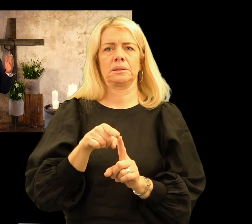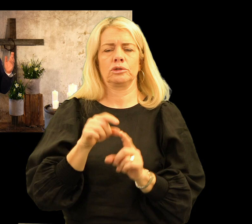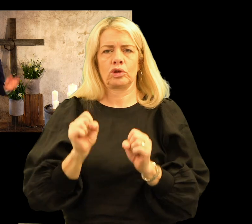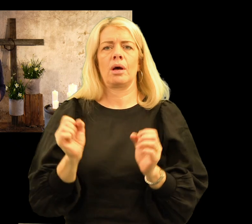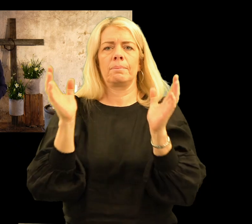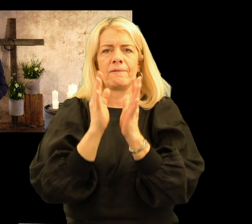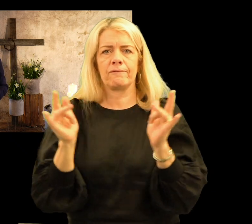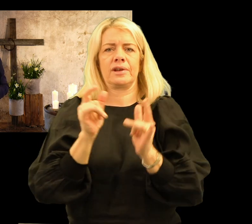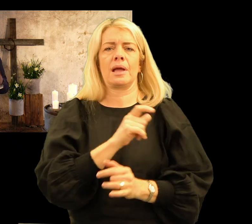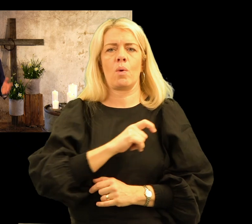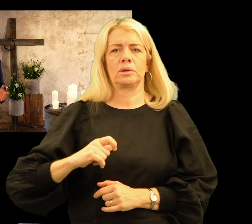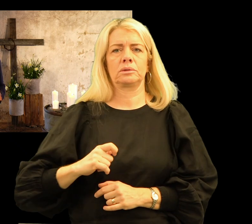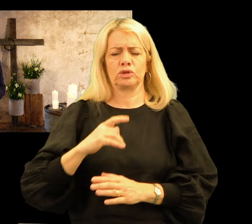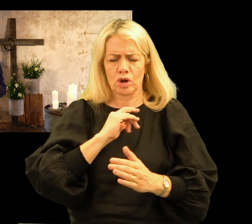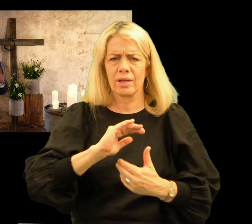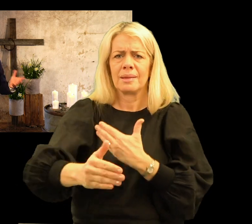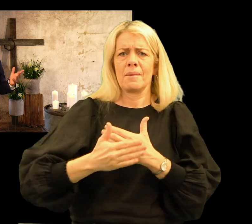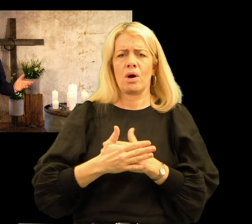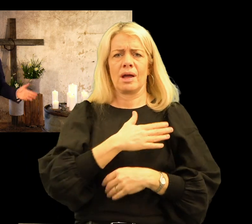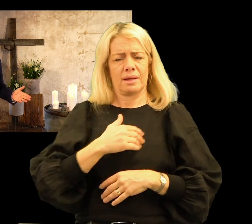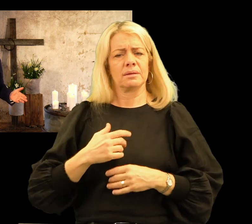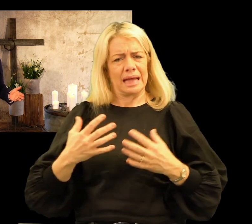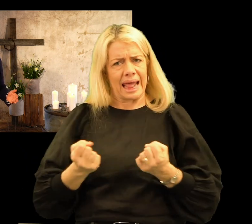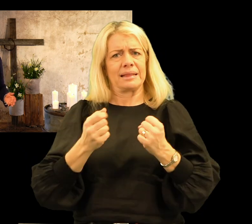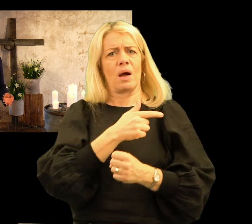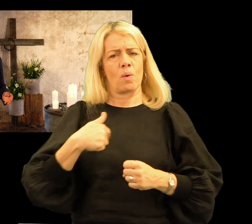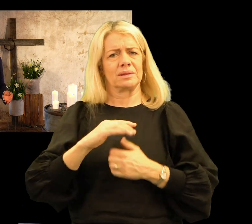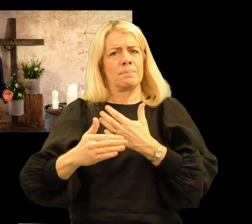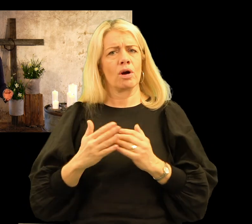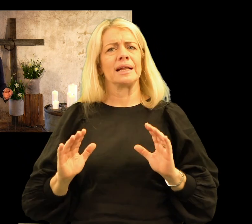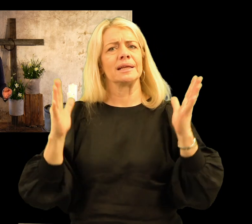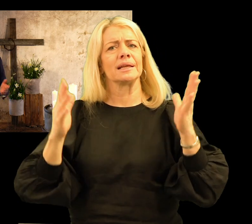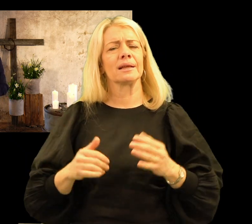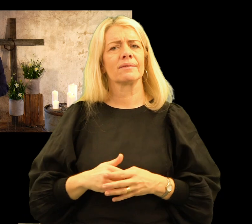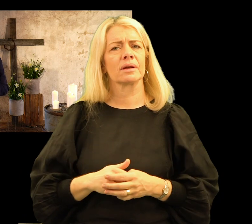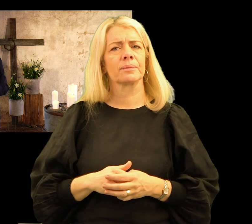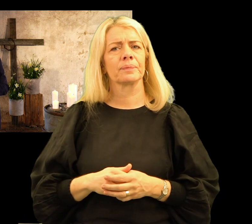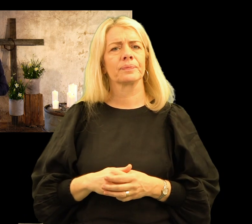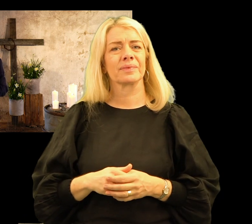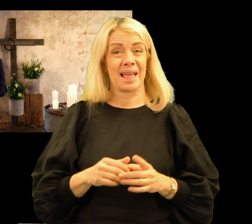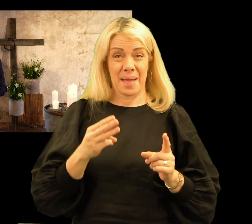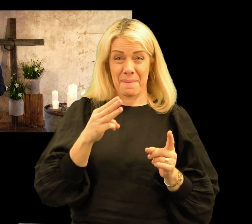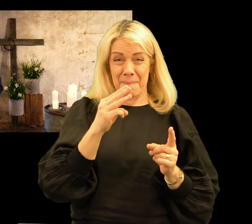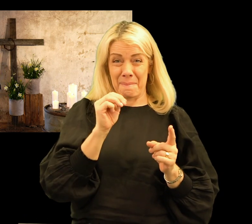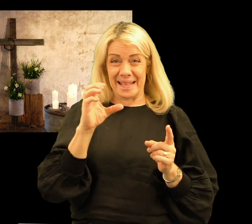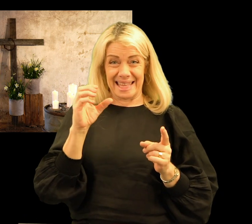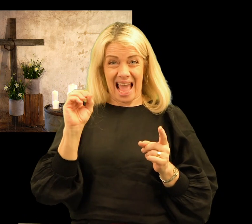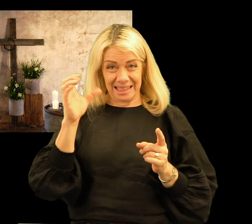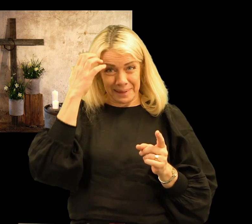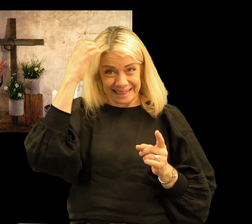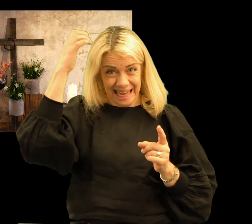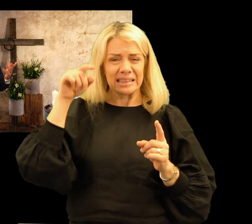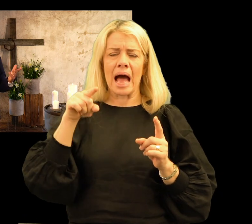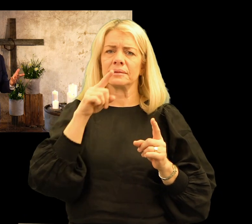Messias, befriaren, återupprättaren, han som ska komma. Messias är en fredens furste i gamla